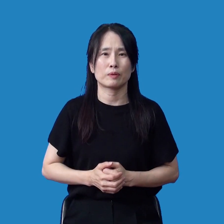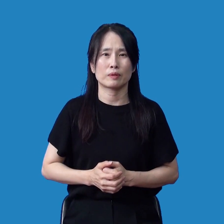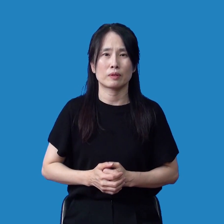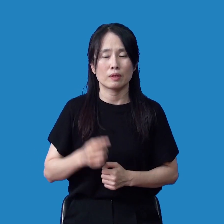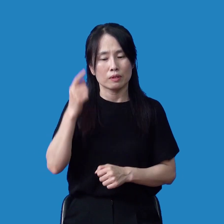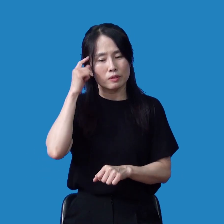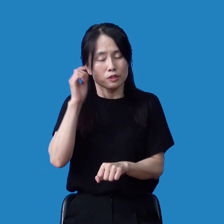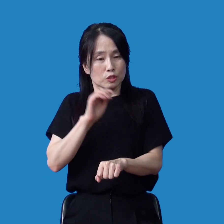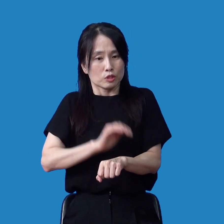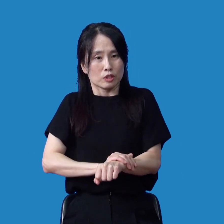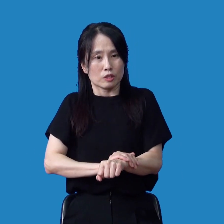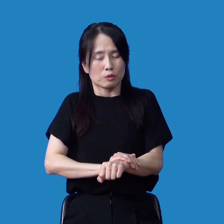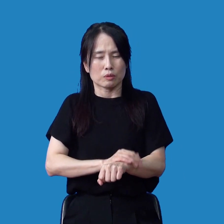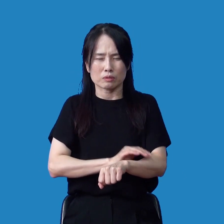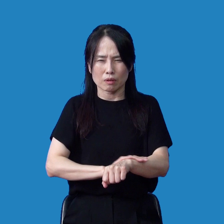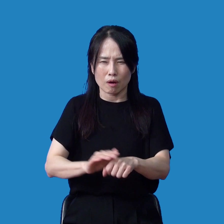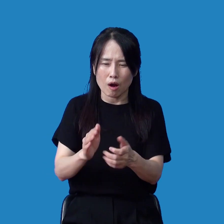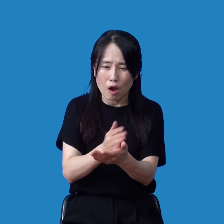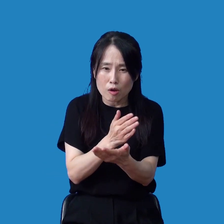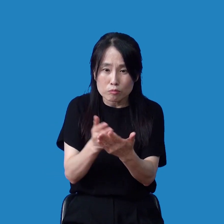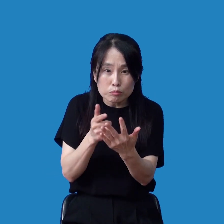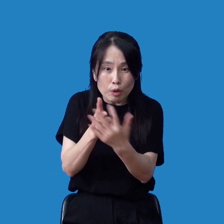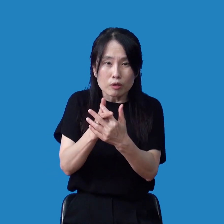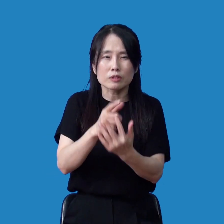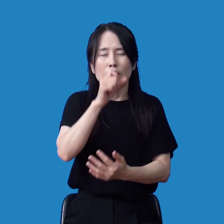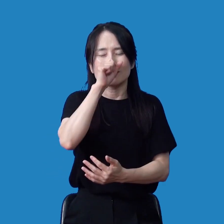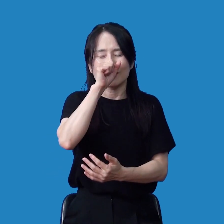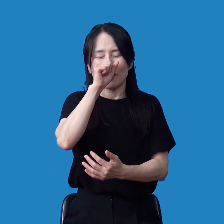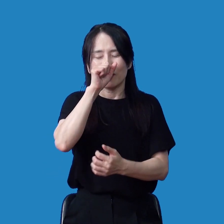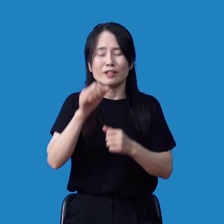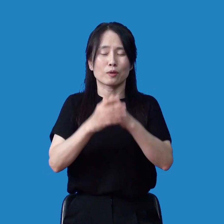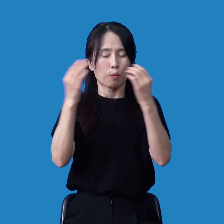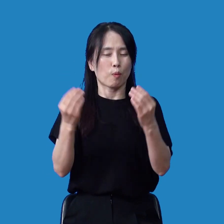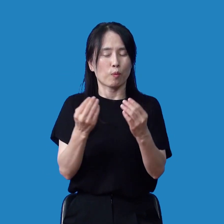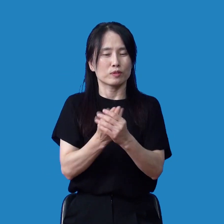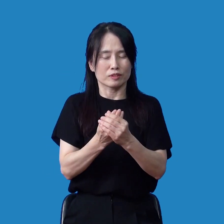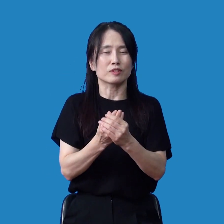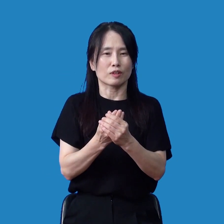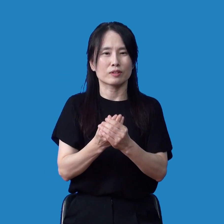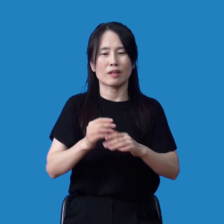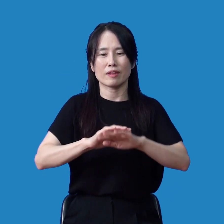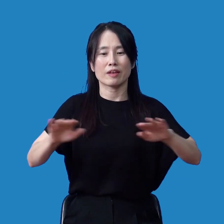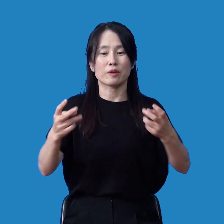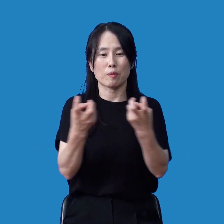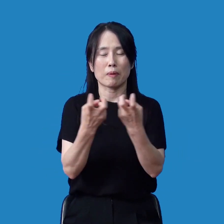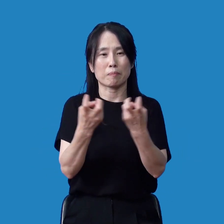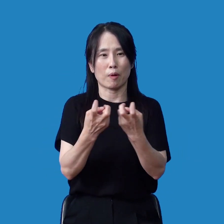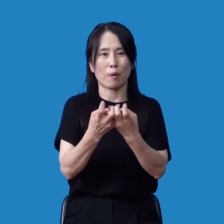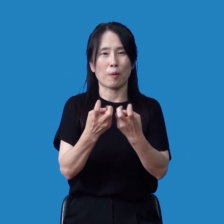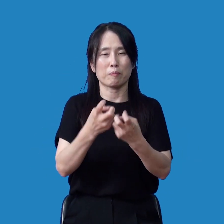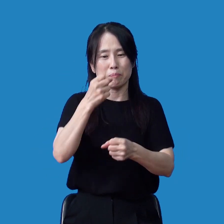지혜롭게 잘 분별해서 선하고 온전한 대안 문화를 창조해라.